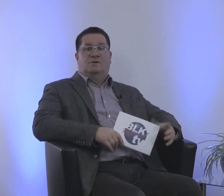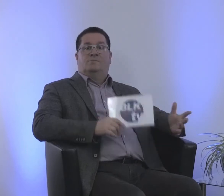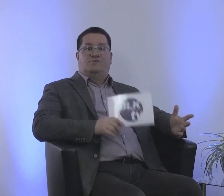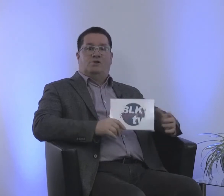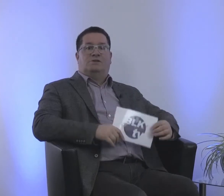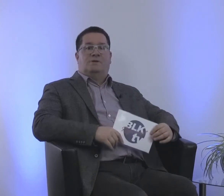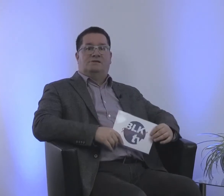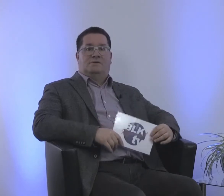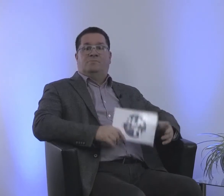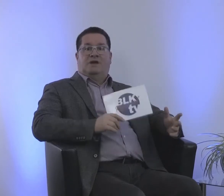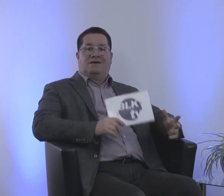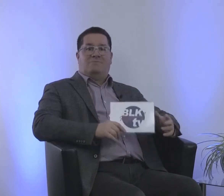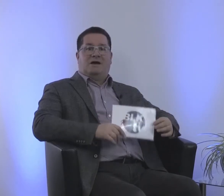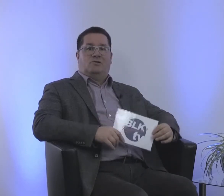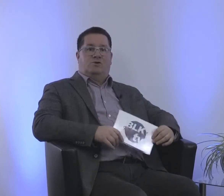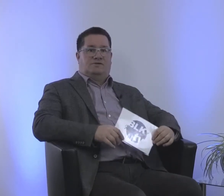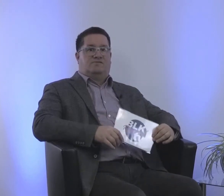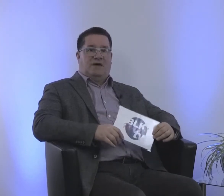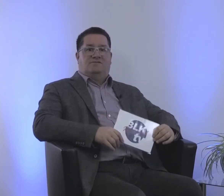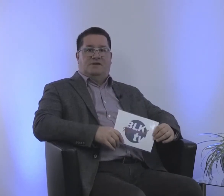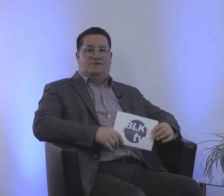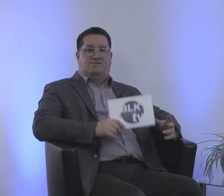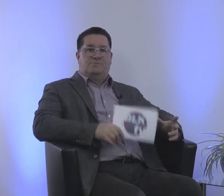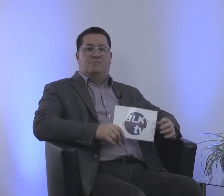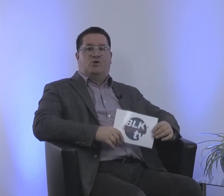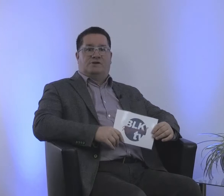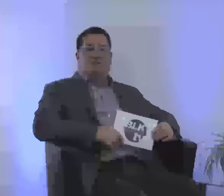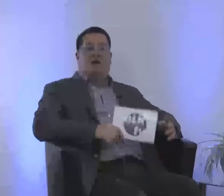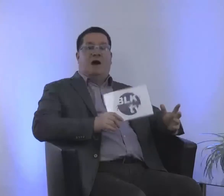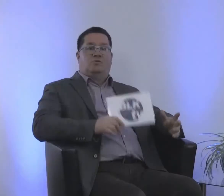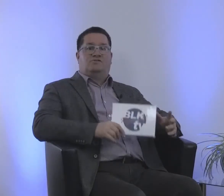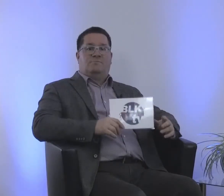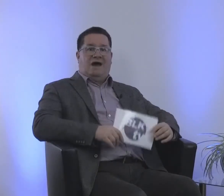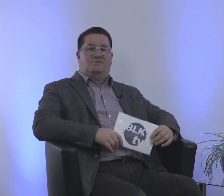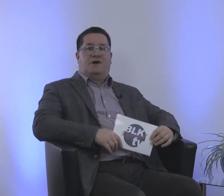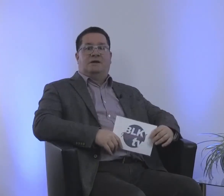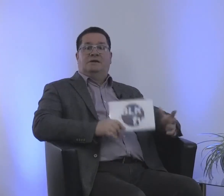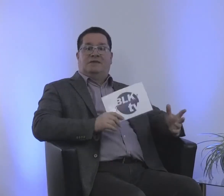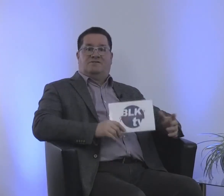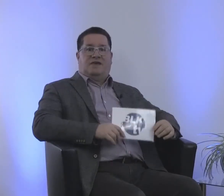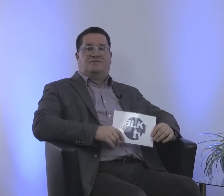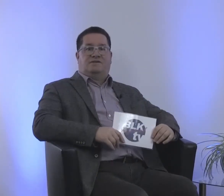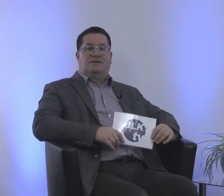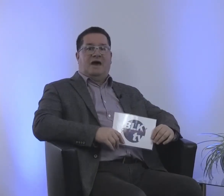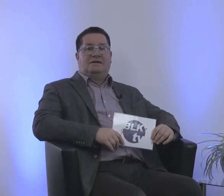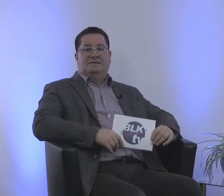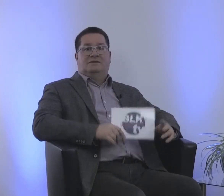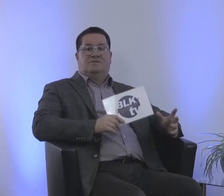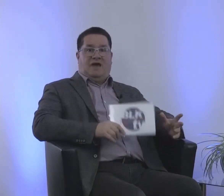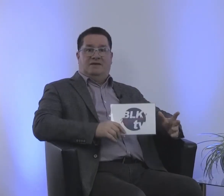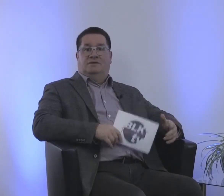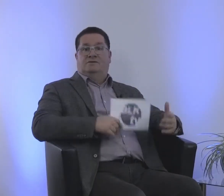uns. Die folgenden Bilder der Kameraleute des Weißenfelser Filmreporters aus dem Anfang der 60er